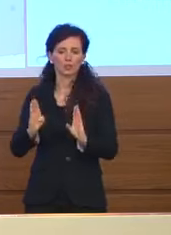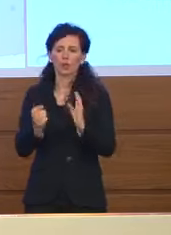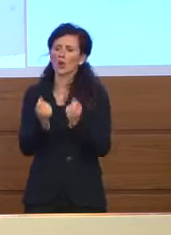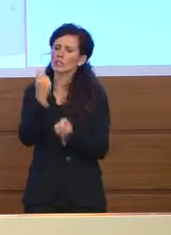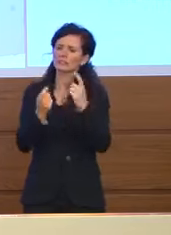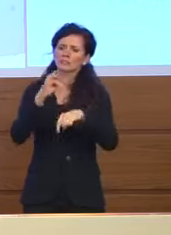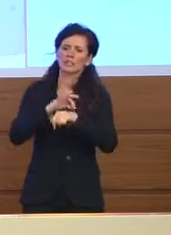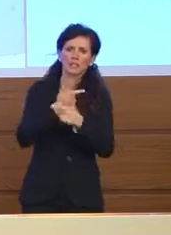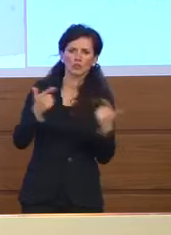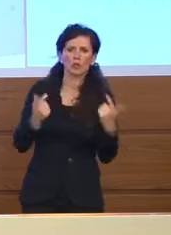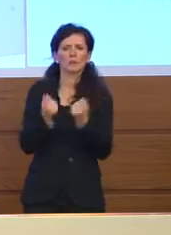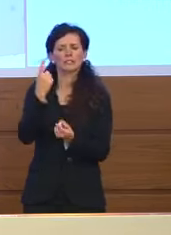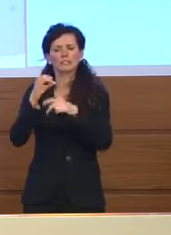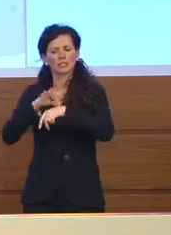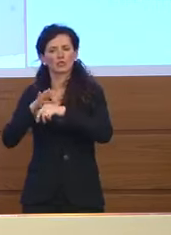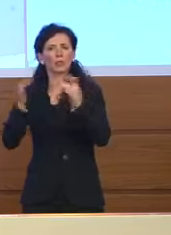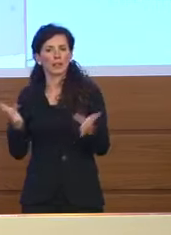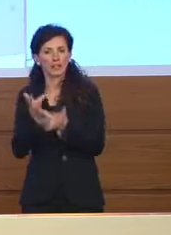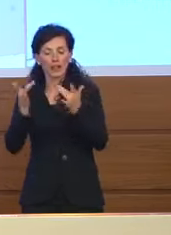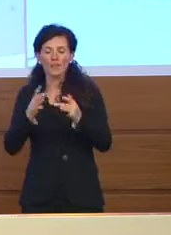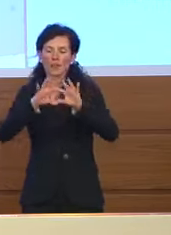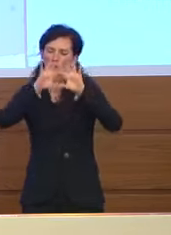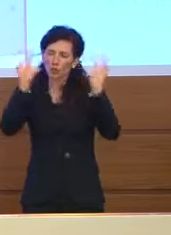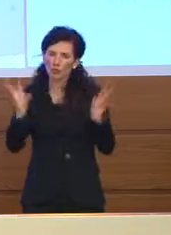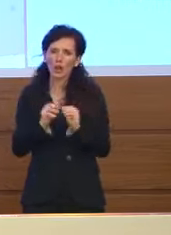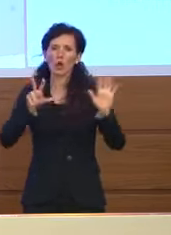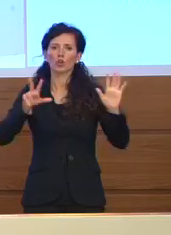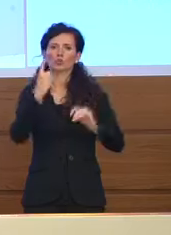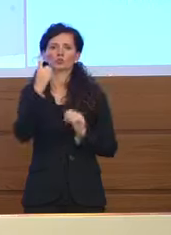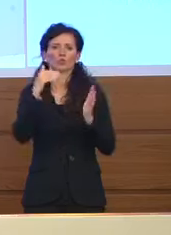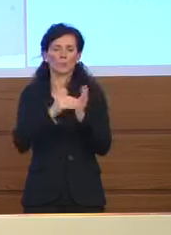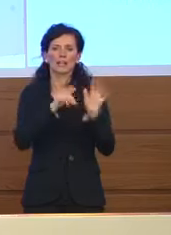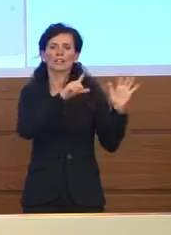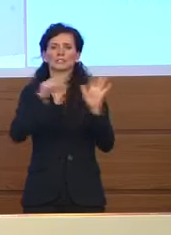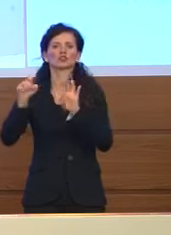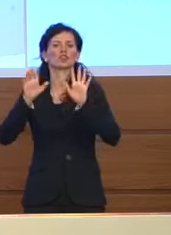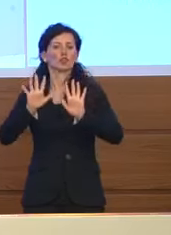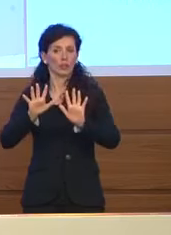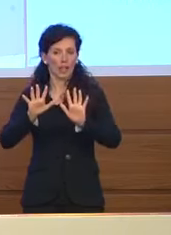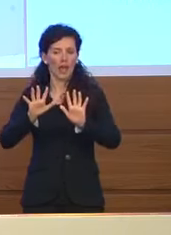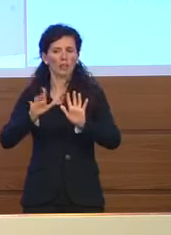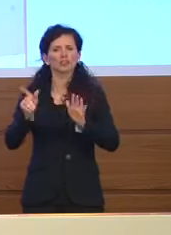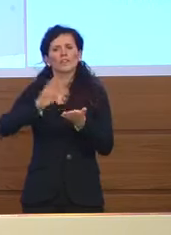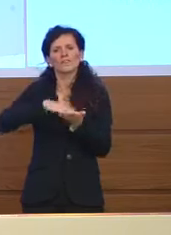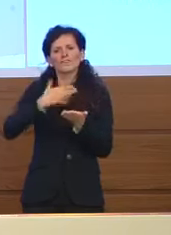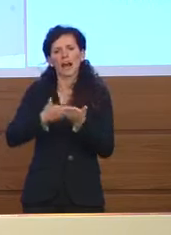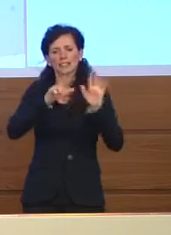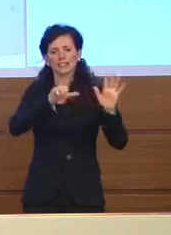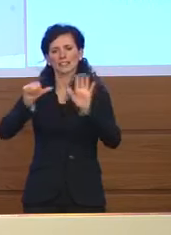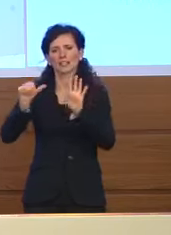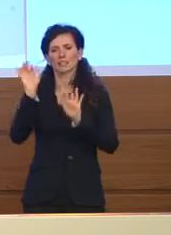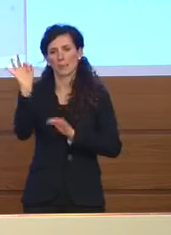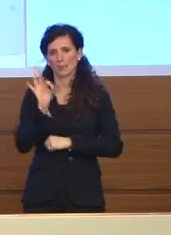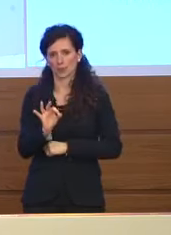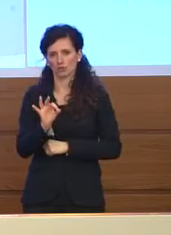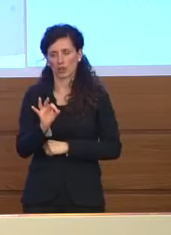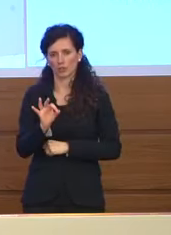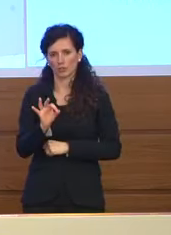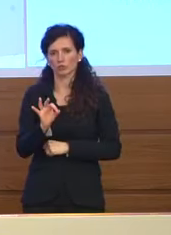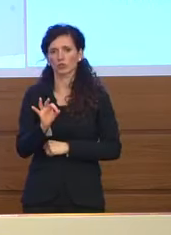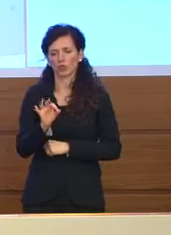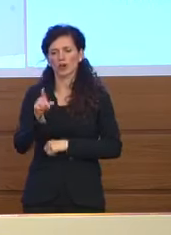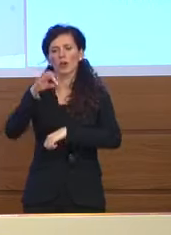sintomi lievi sono in totale 81mila 710 pari al 76 per cento del